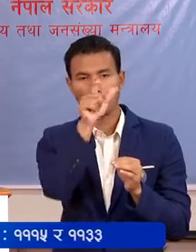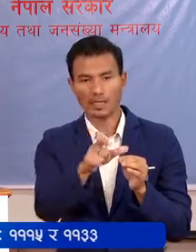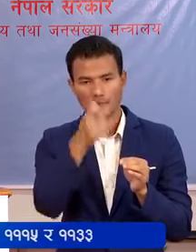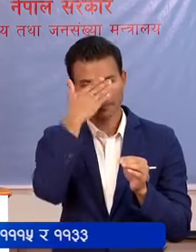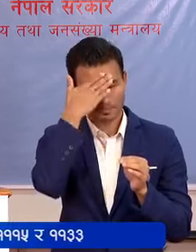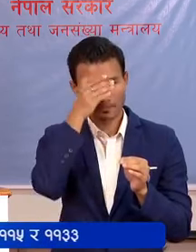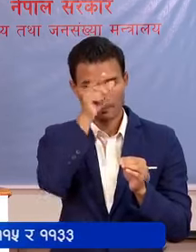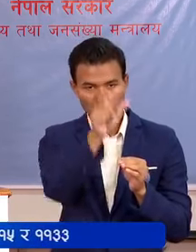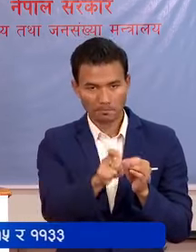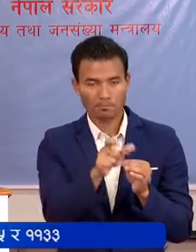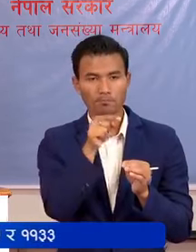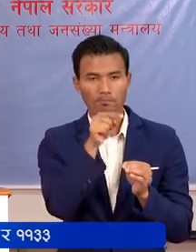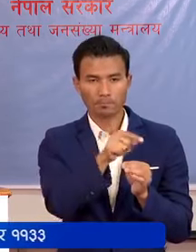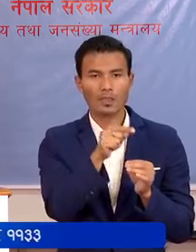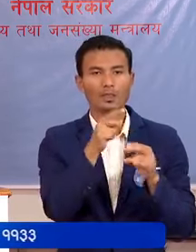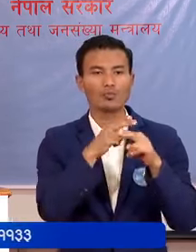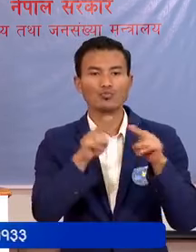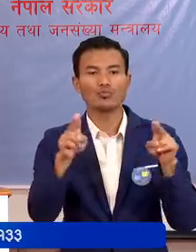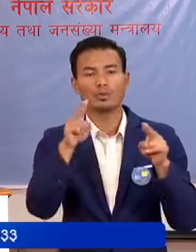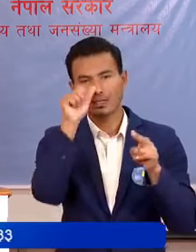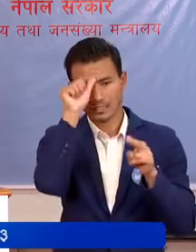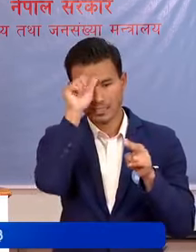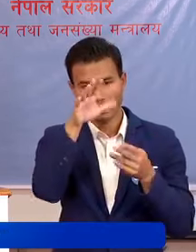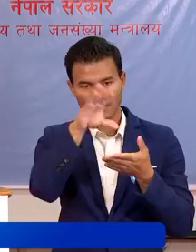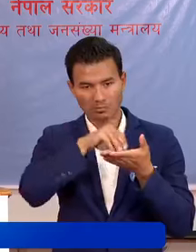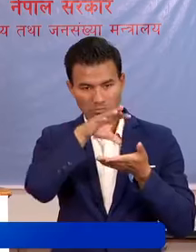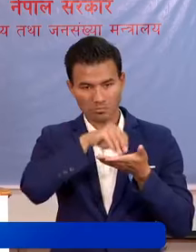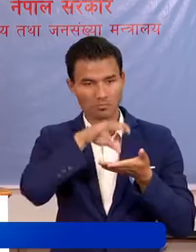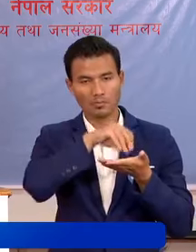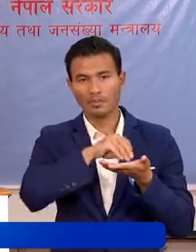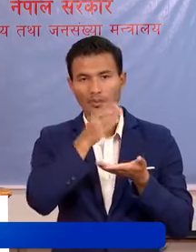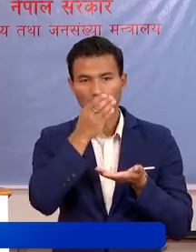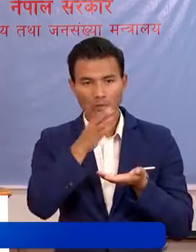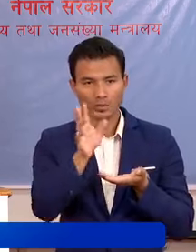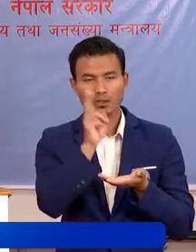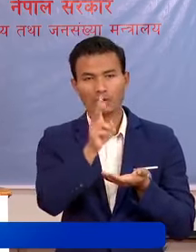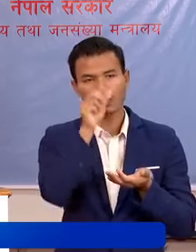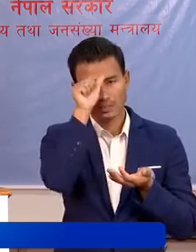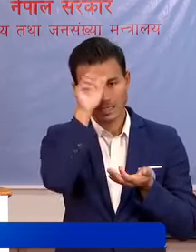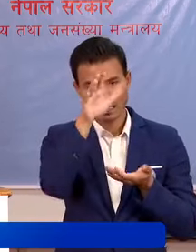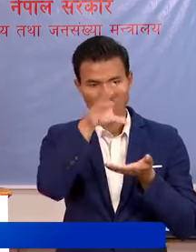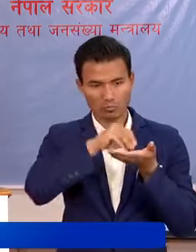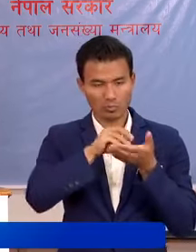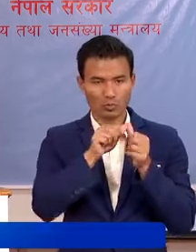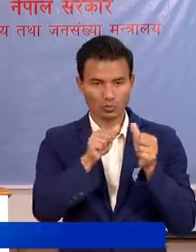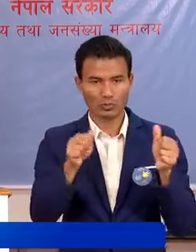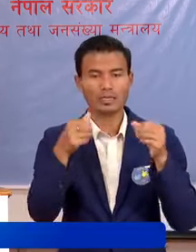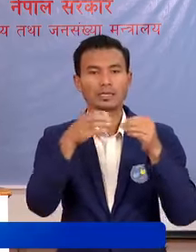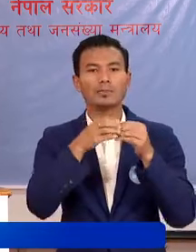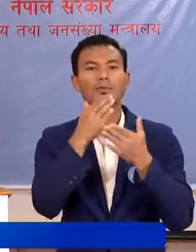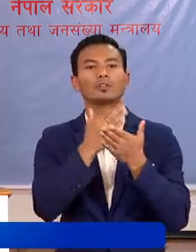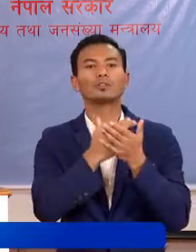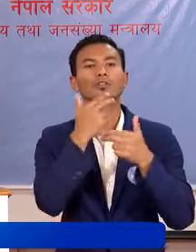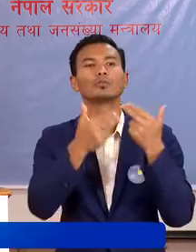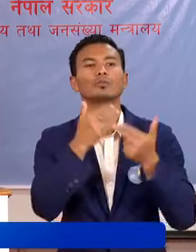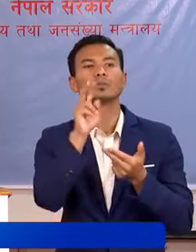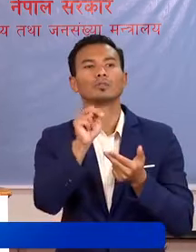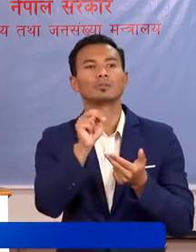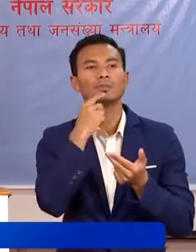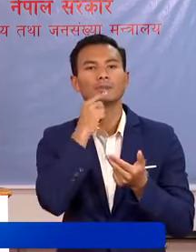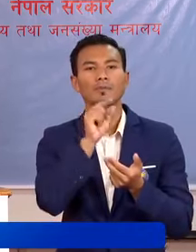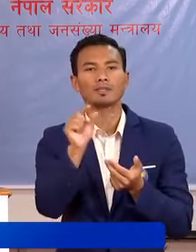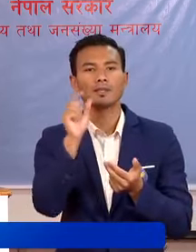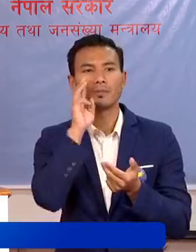पहला जानकारी सभाना आधार्म दो टीम सेखार भूल परिशाल करती